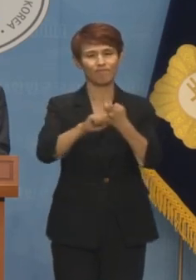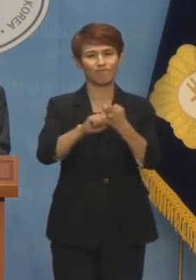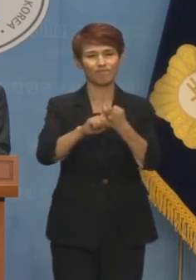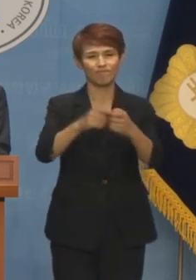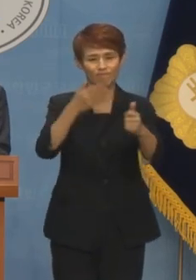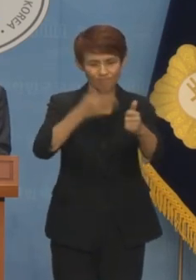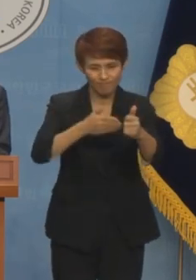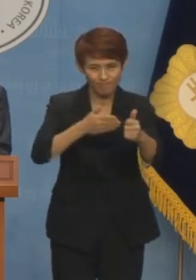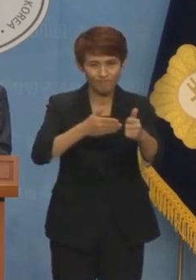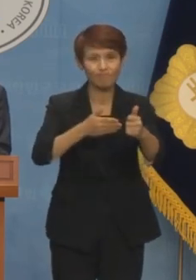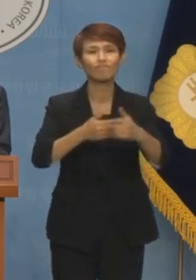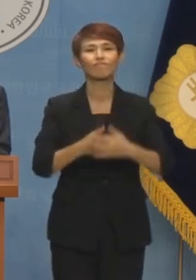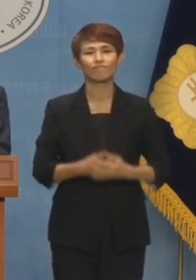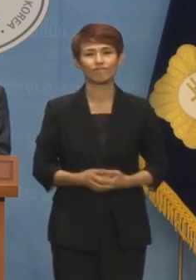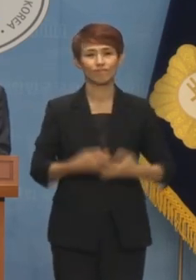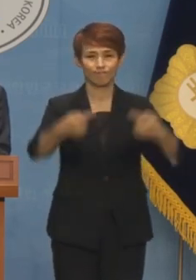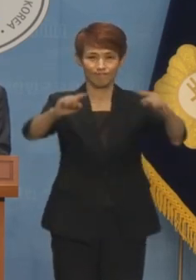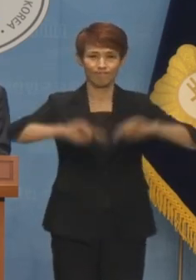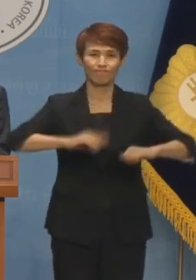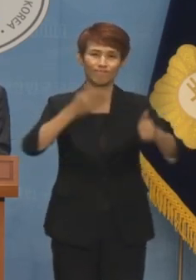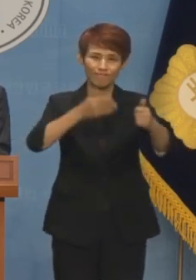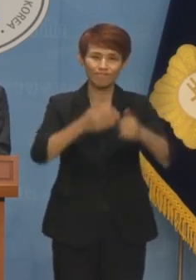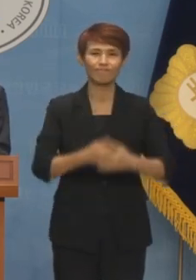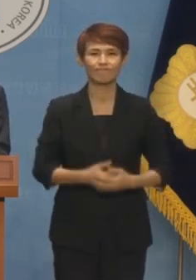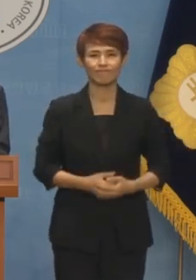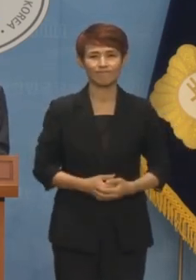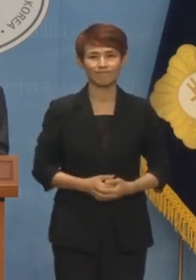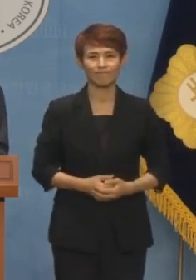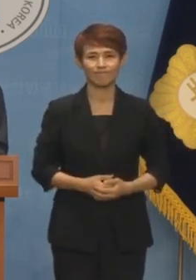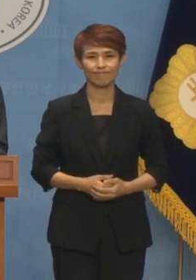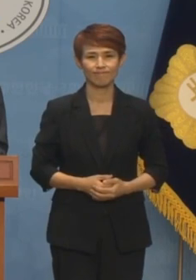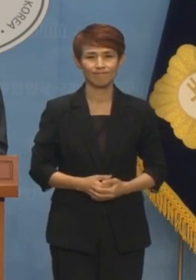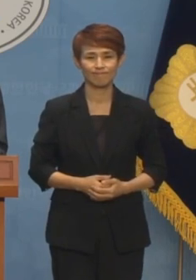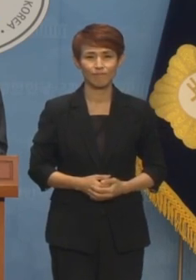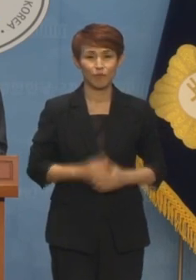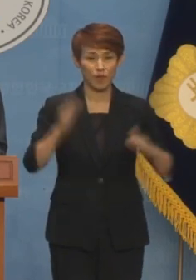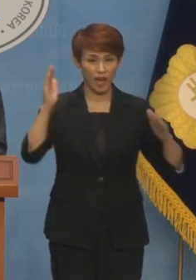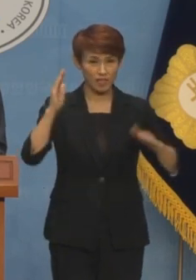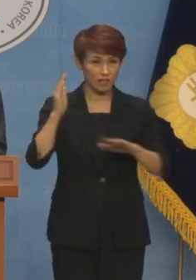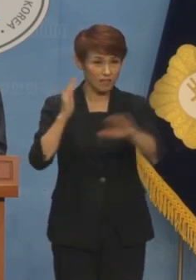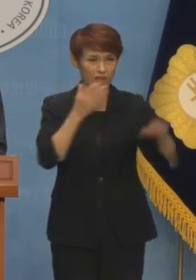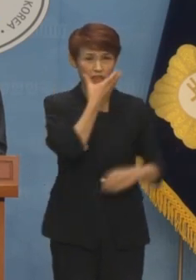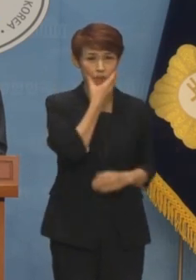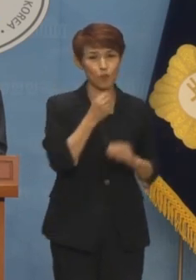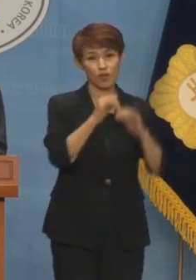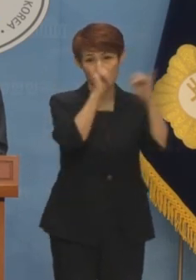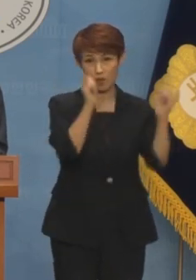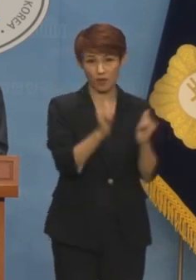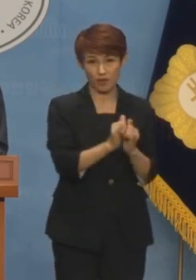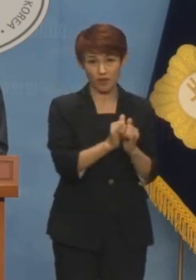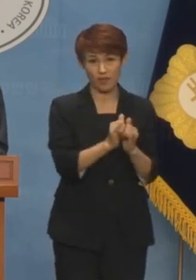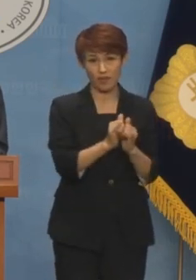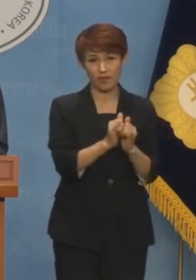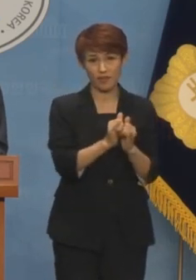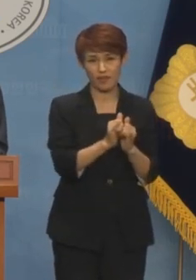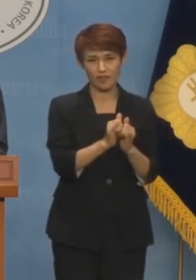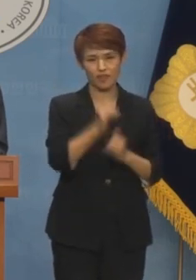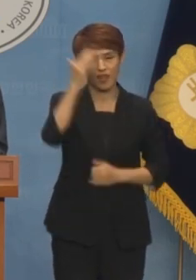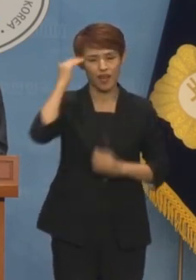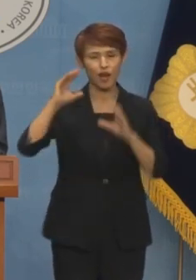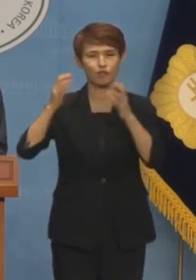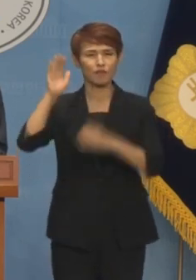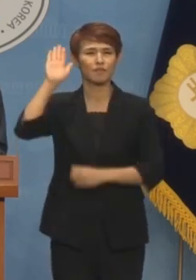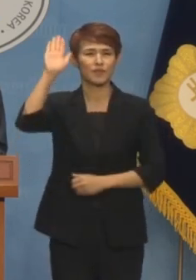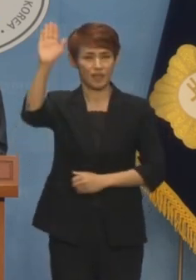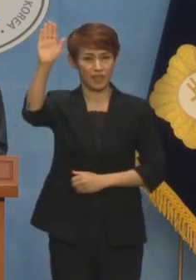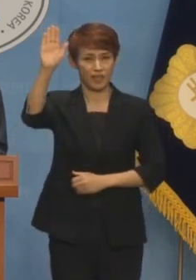가져주시고 적극적으로 동참해 주시길 바랍니다. 학생들이 행복한 사회가 대한민국의